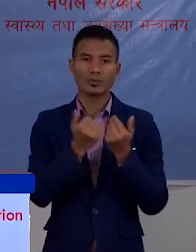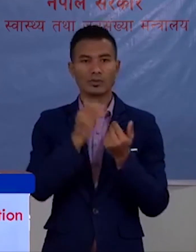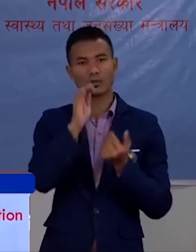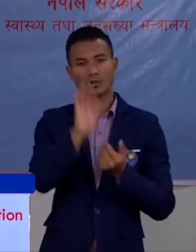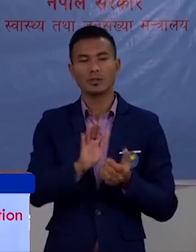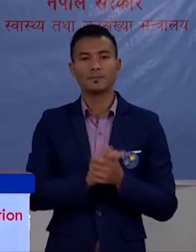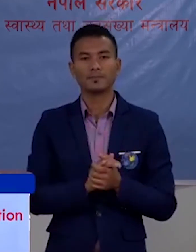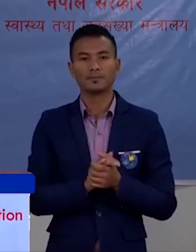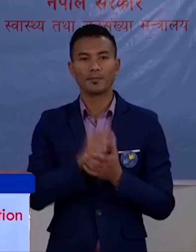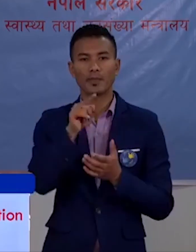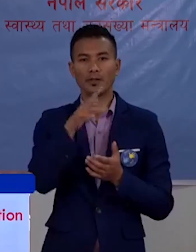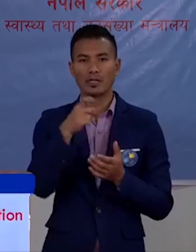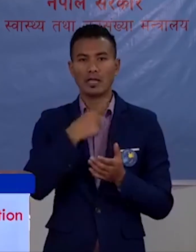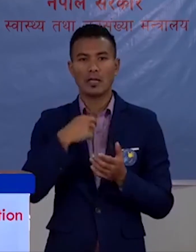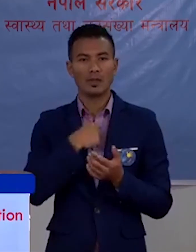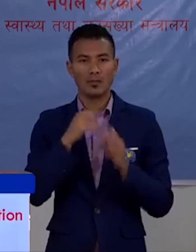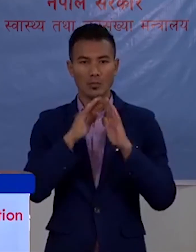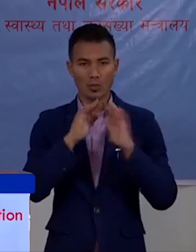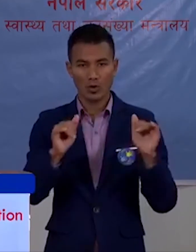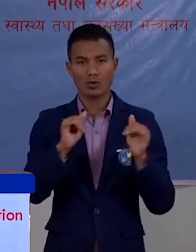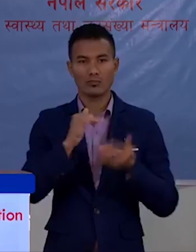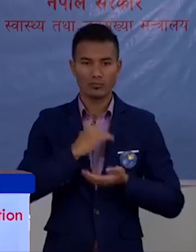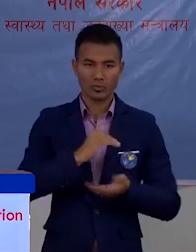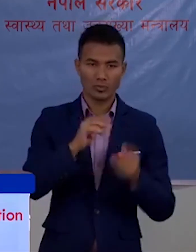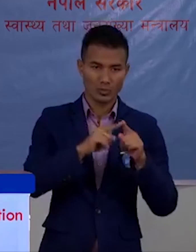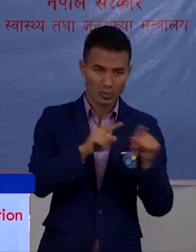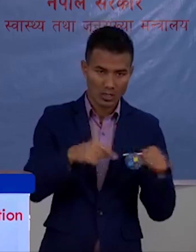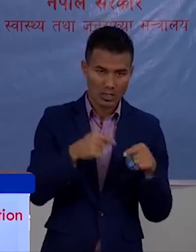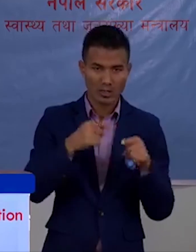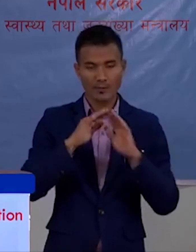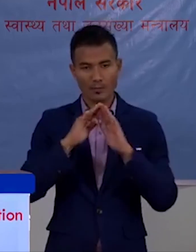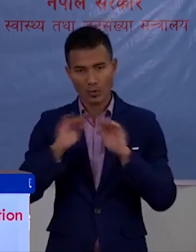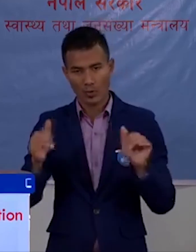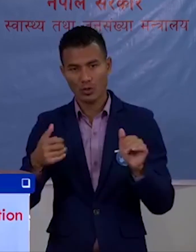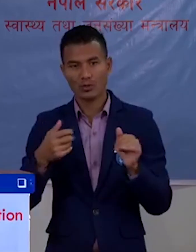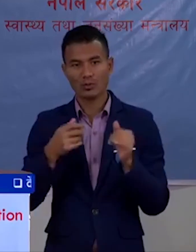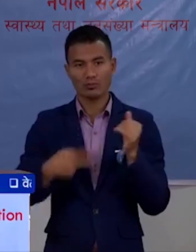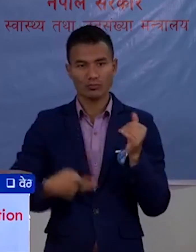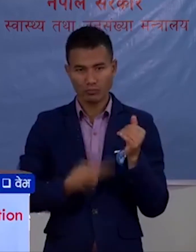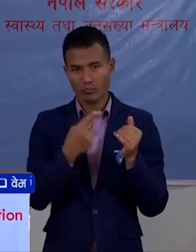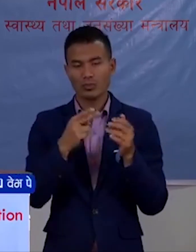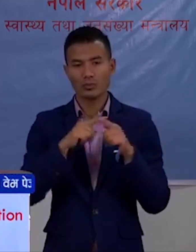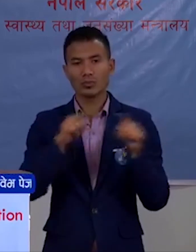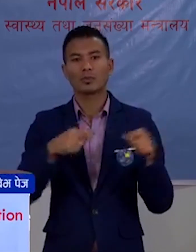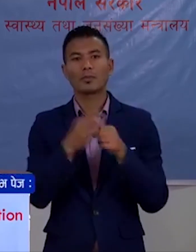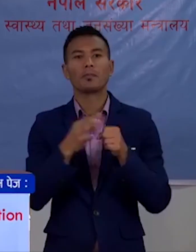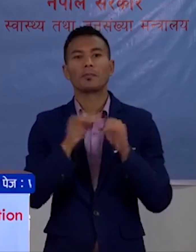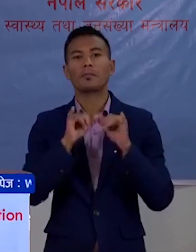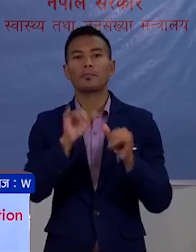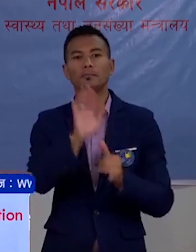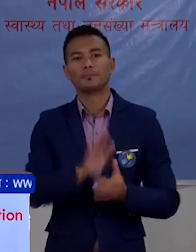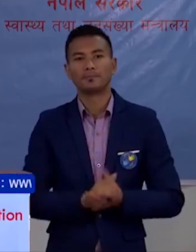सक्नुहुन्छ। त्यसको लागि हामीले छुट्टै लेबर रुम, छुट्टै अपरेसन थिएटरको व्यवस्था गरेका छौँ।